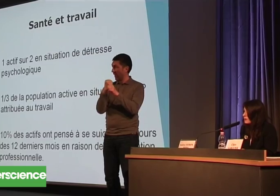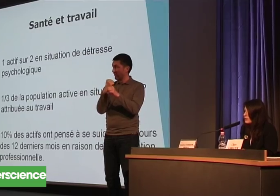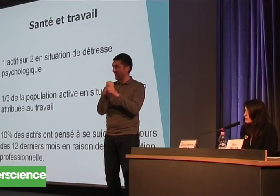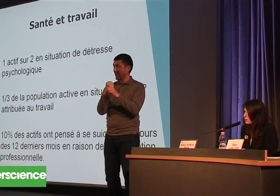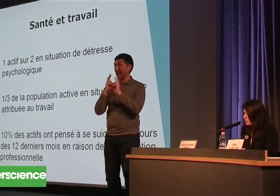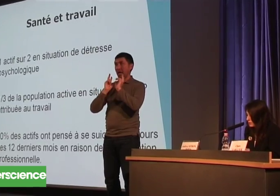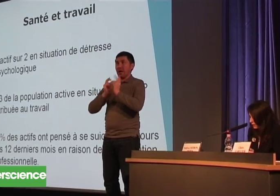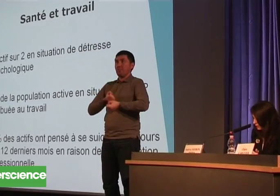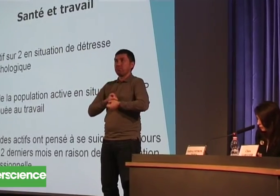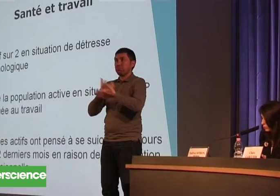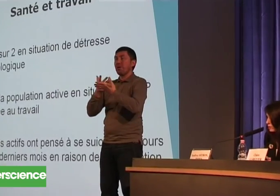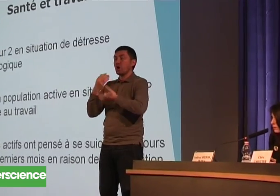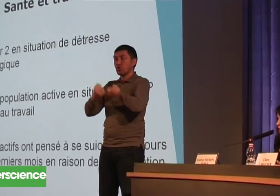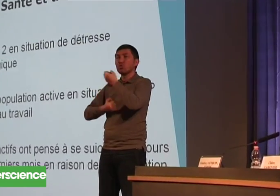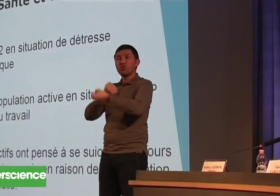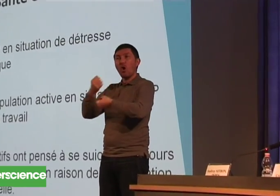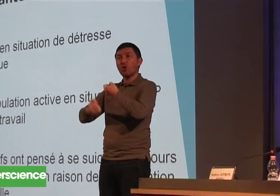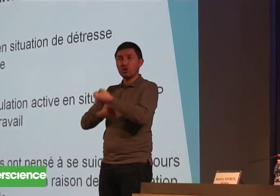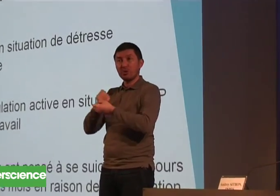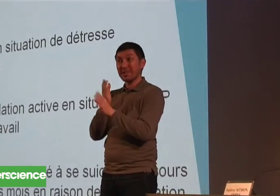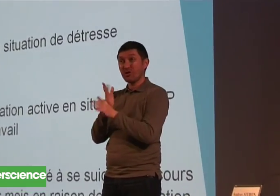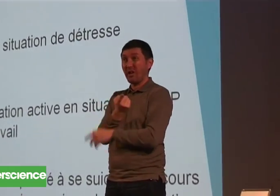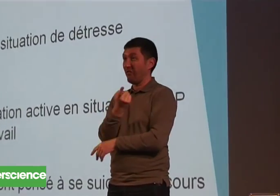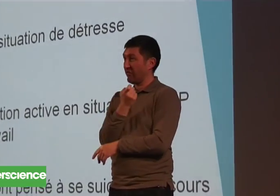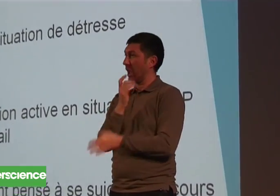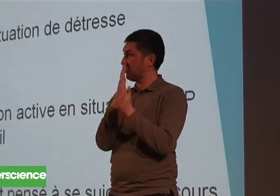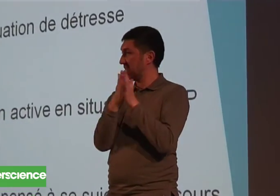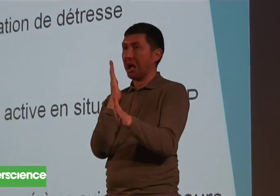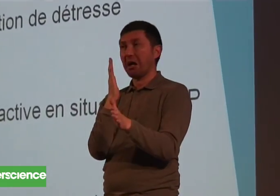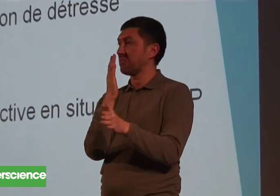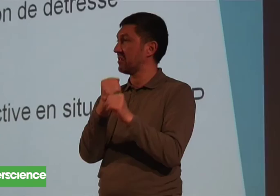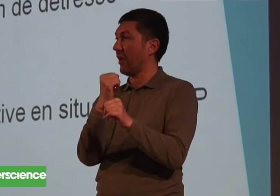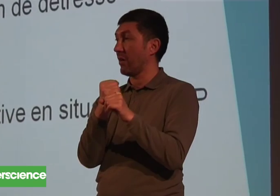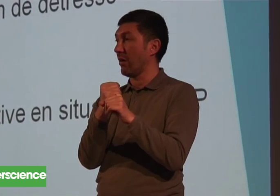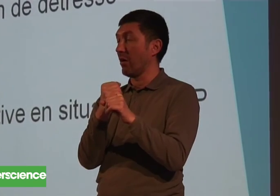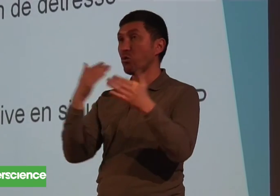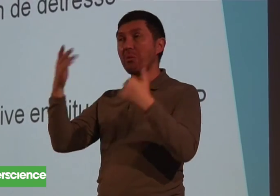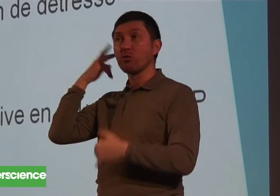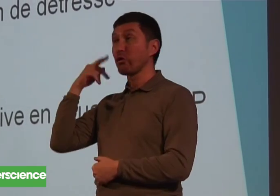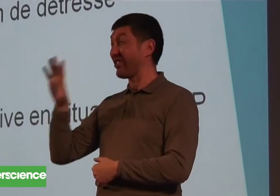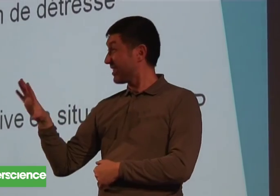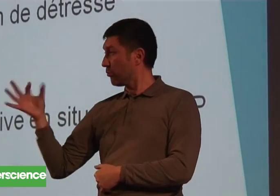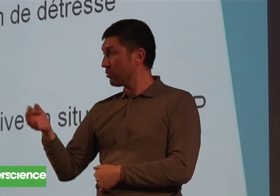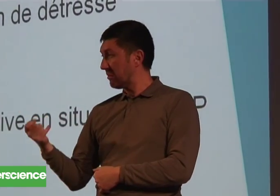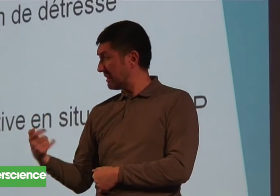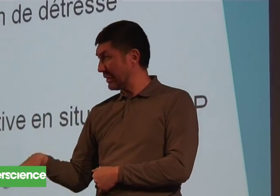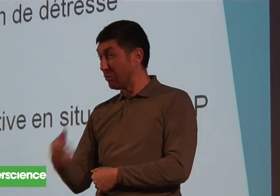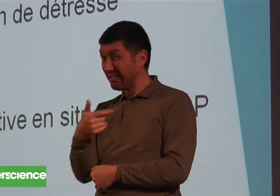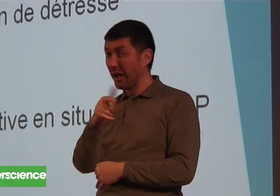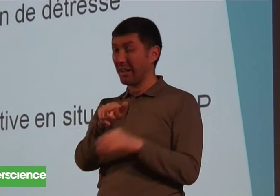détresse psychologique attribuée au travail, ce qui est vraiment beaucoup, puisqu'en population générale, on est plutôt à 5%. De la même